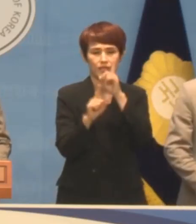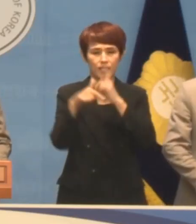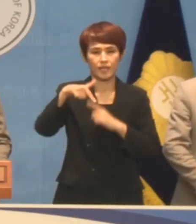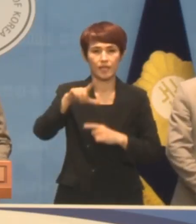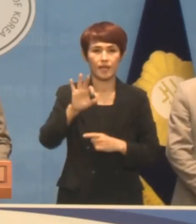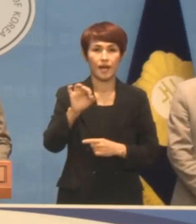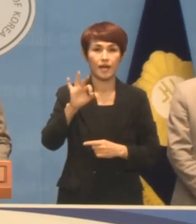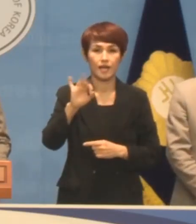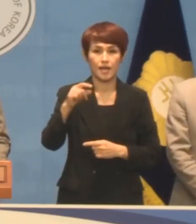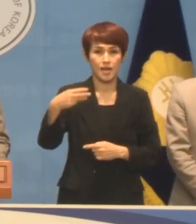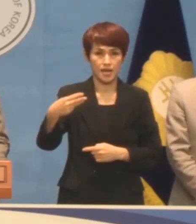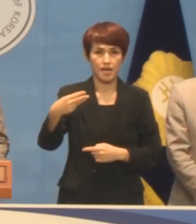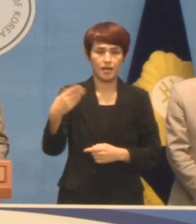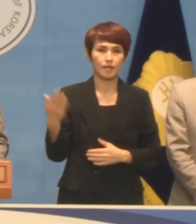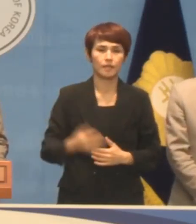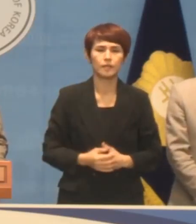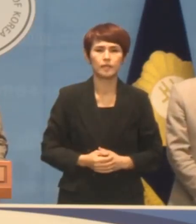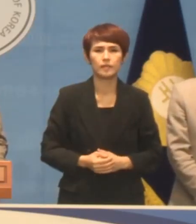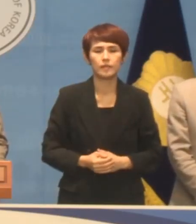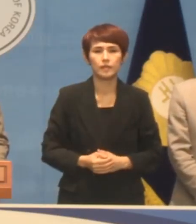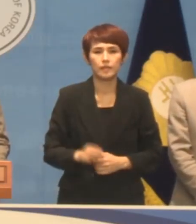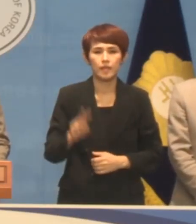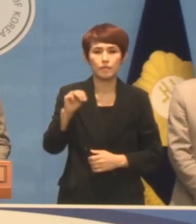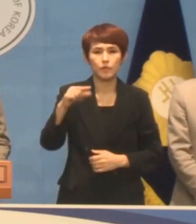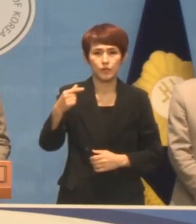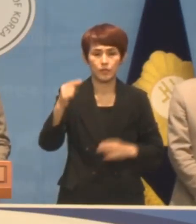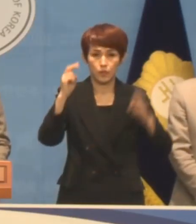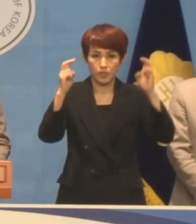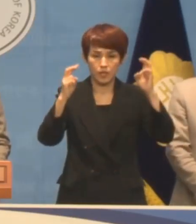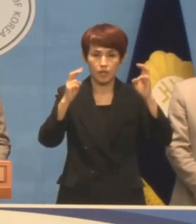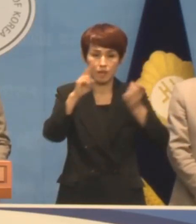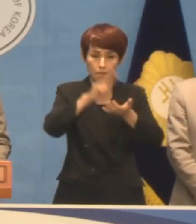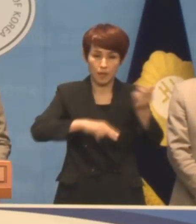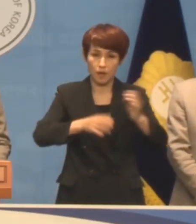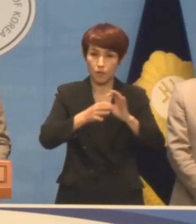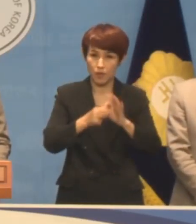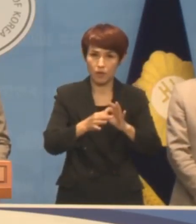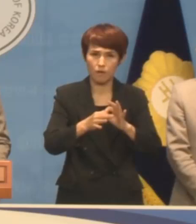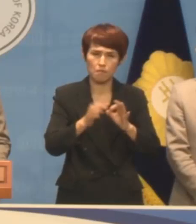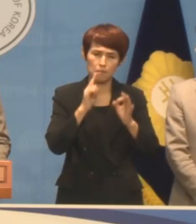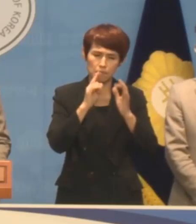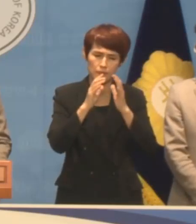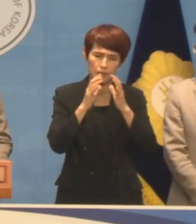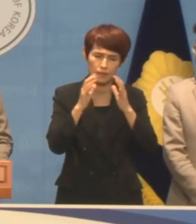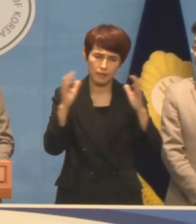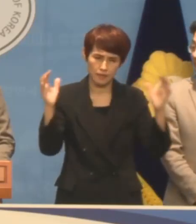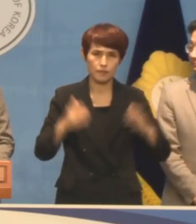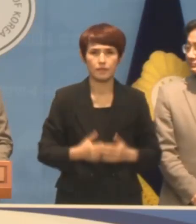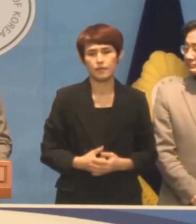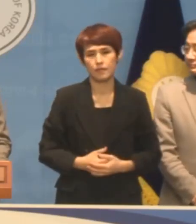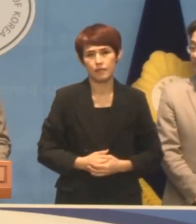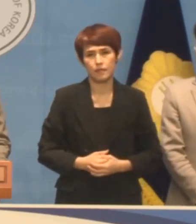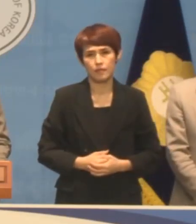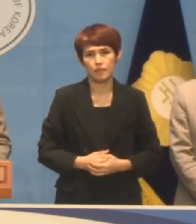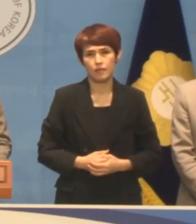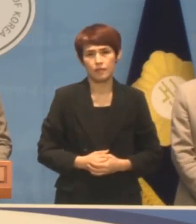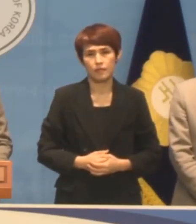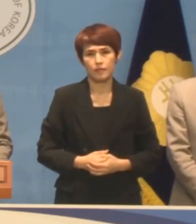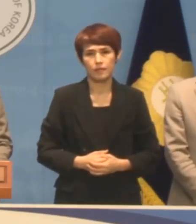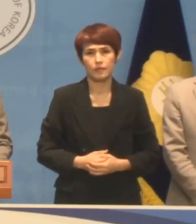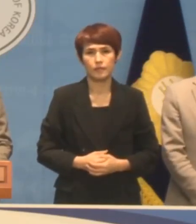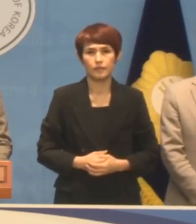의원입니다. 현재 MG손보 매각 관련해서 많은 논란이 있습니다. 언론에 보도된